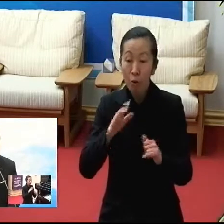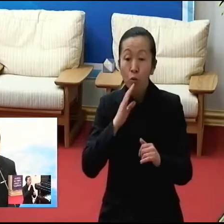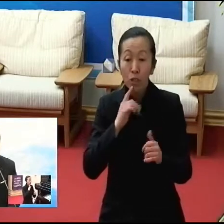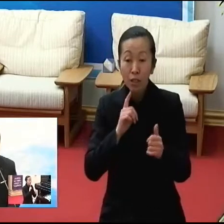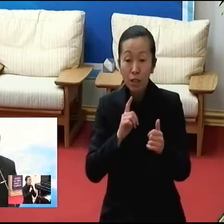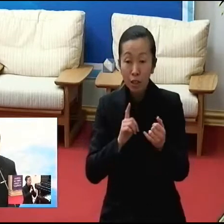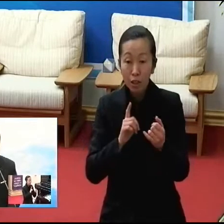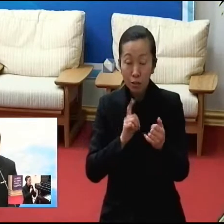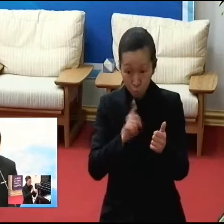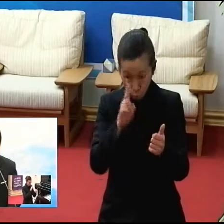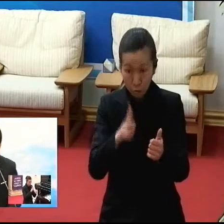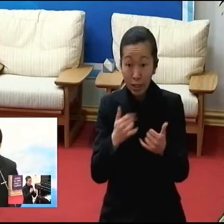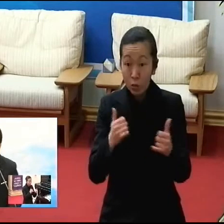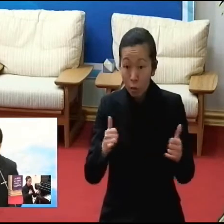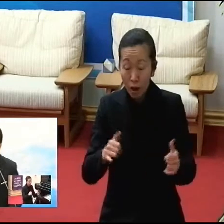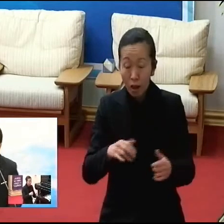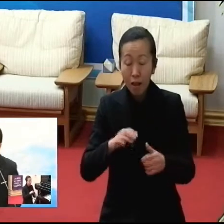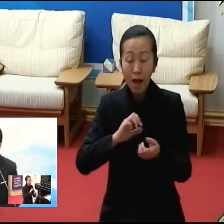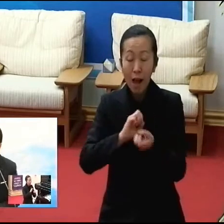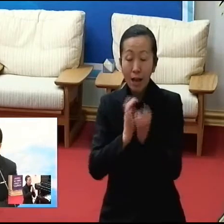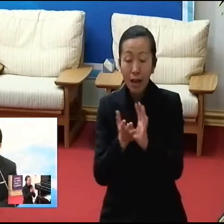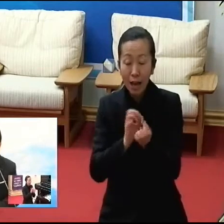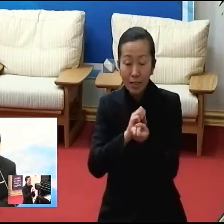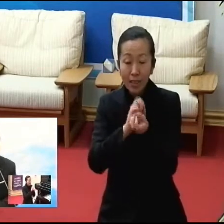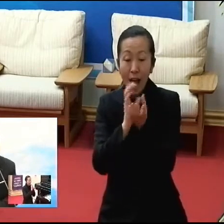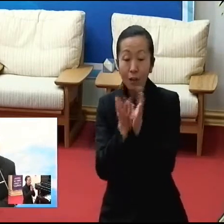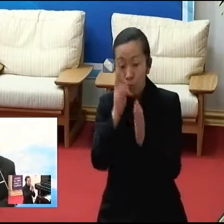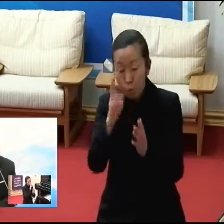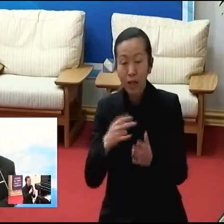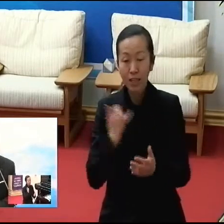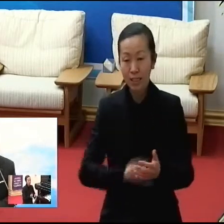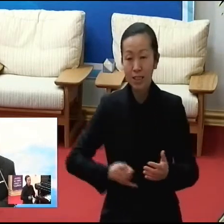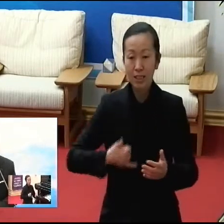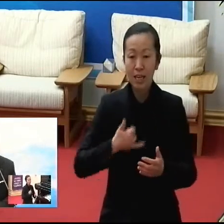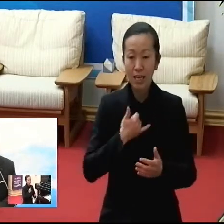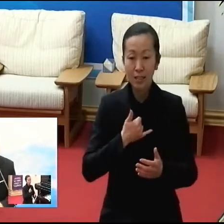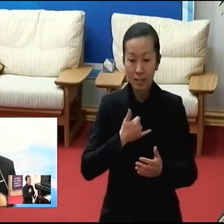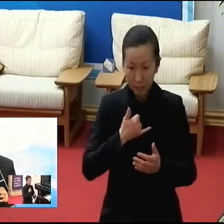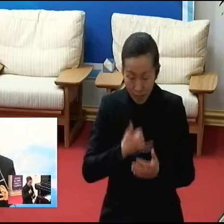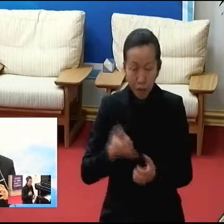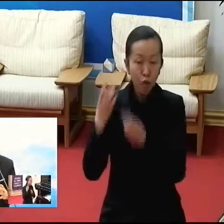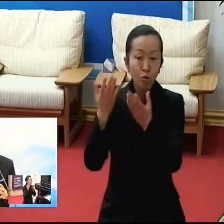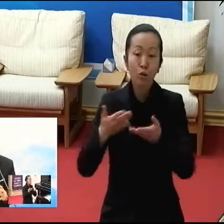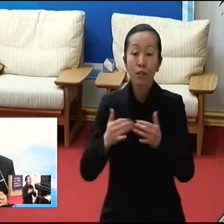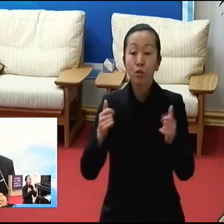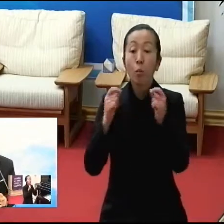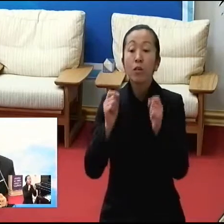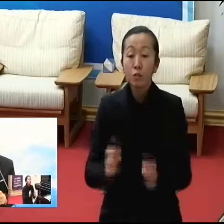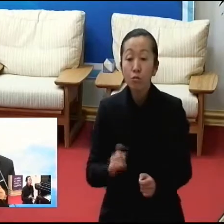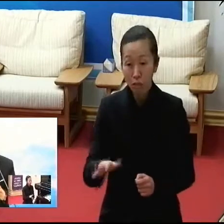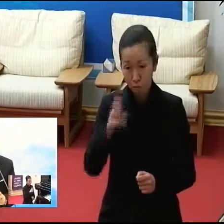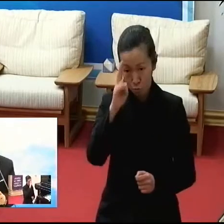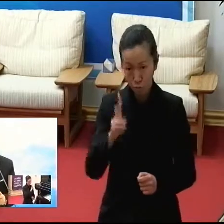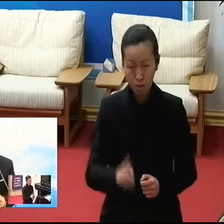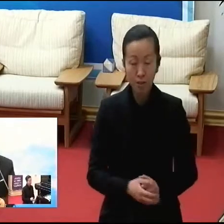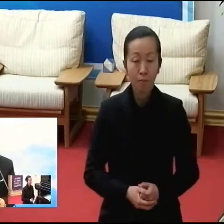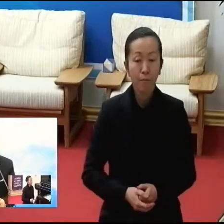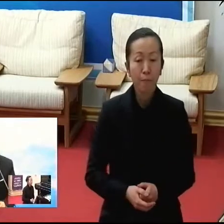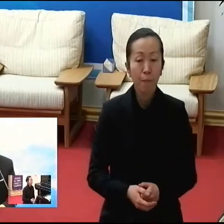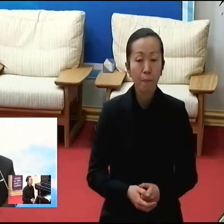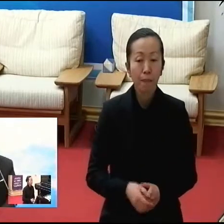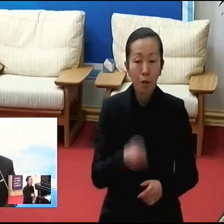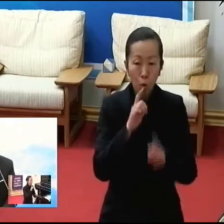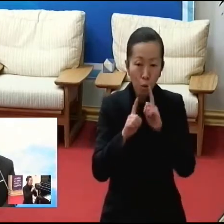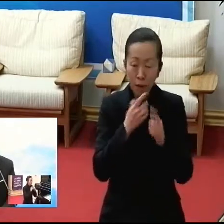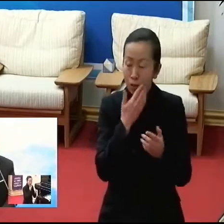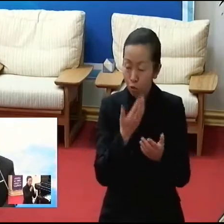から自分が告白すること、それはすごく重要な部分です。 그래서 칼융이라는 사람은 우리의 무의식이 우리의 삶을 결정한다